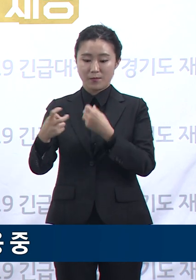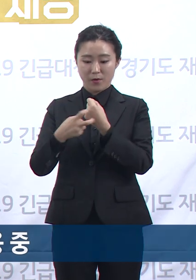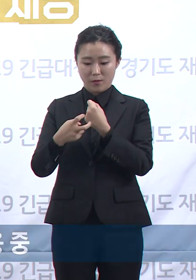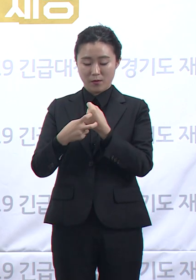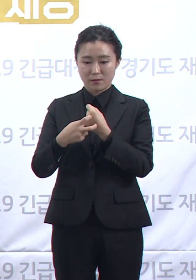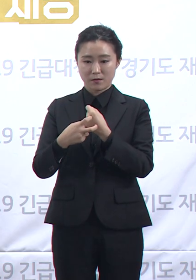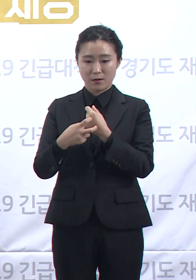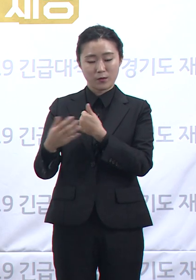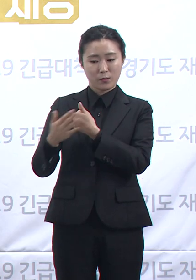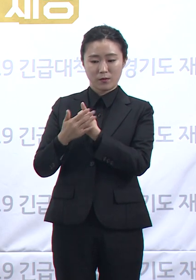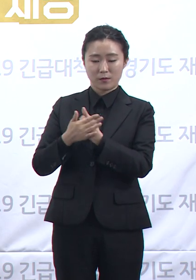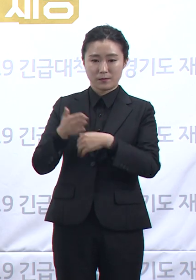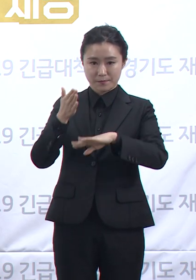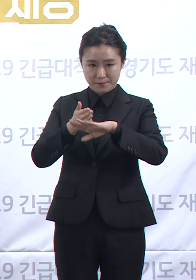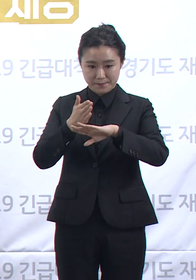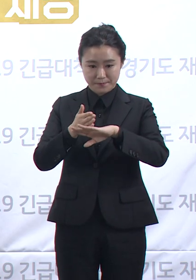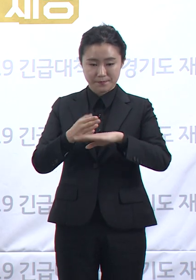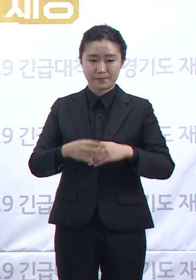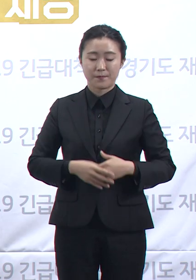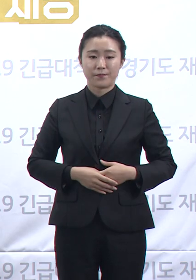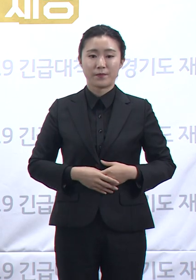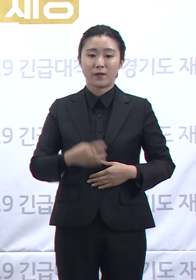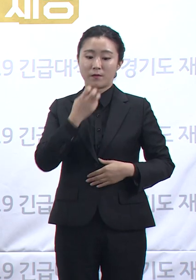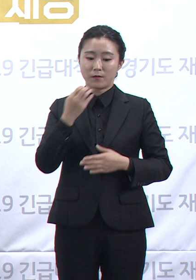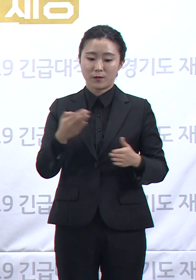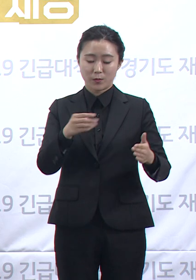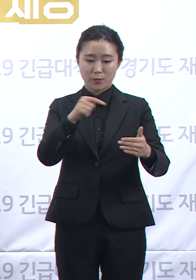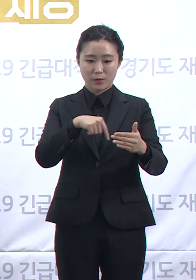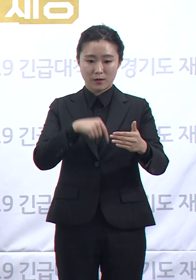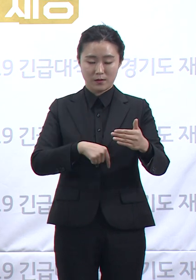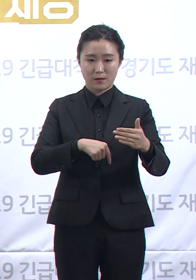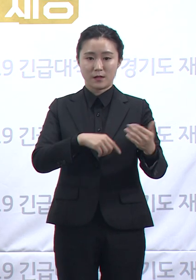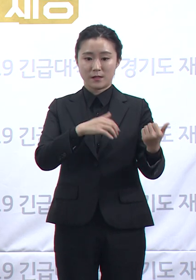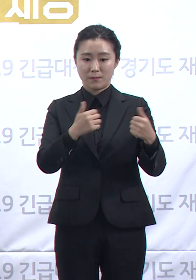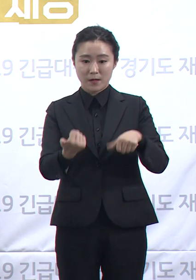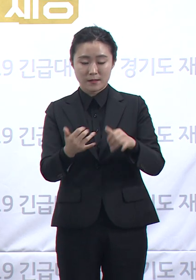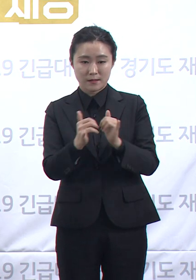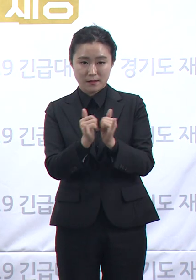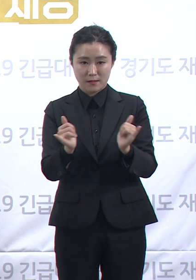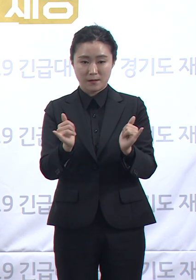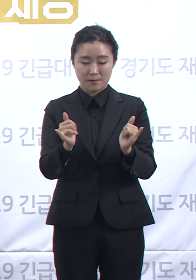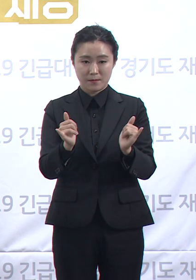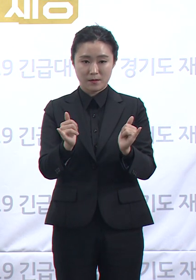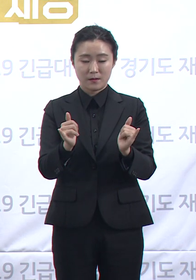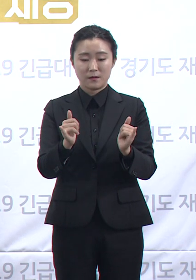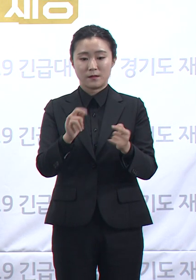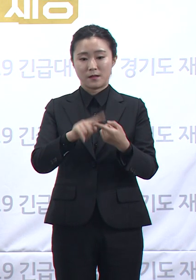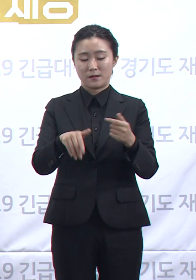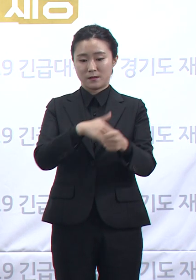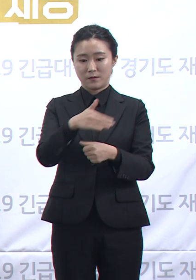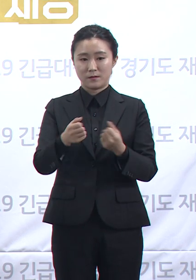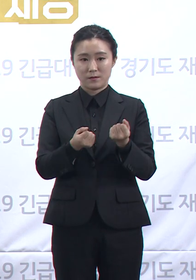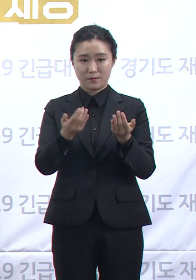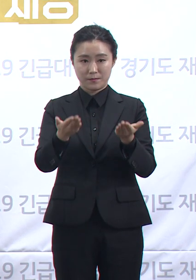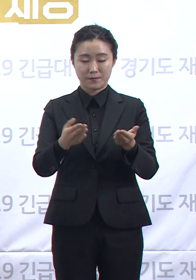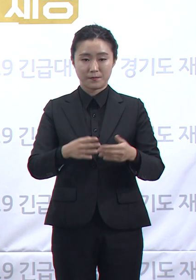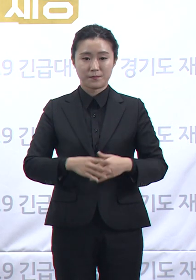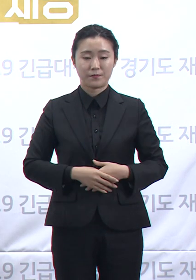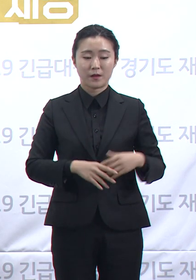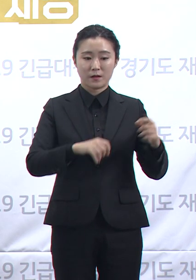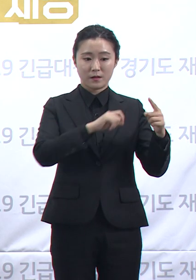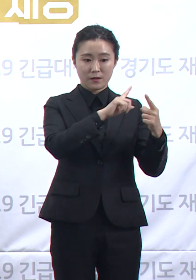경기도의 사망 자료를 간략히 분석해서 설명드립니다. 경기도의 첫 확진자가 발생한 1월 26일부터